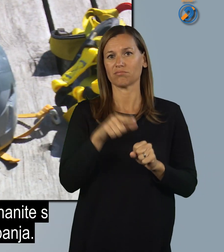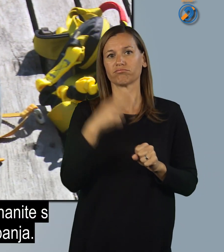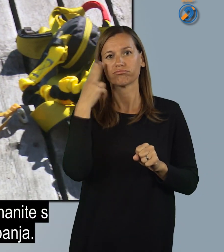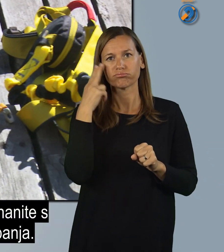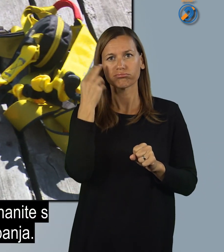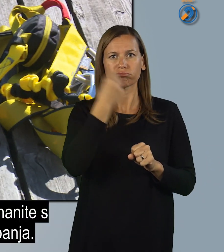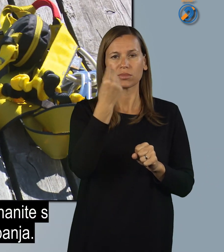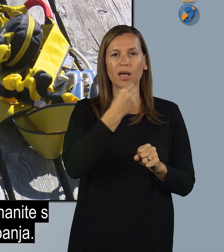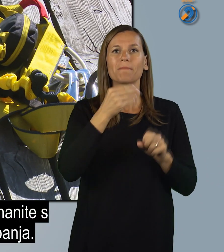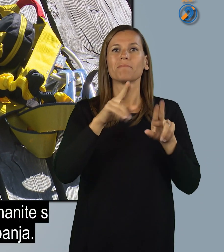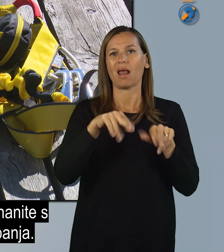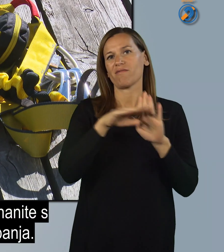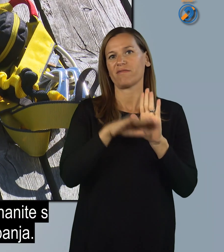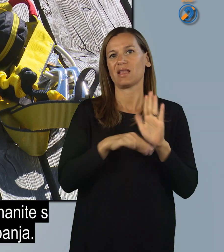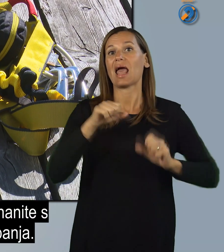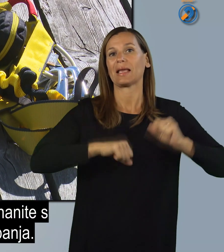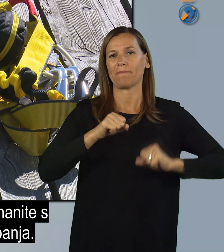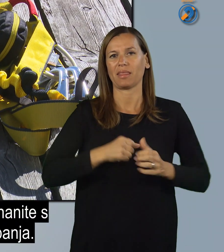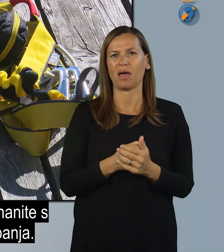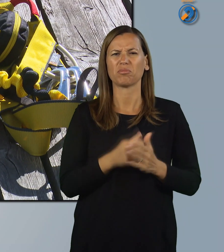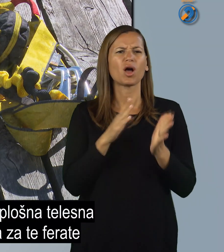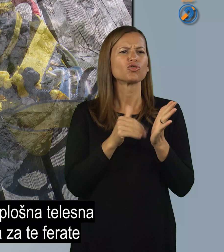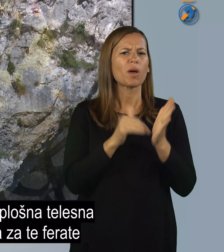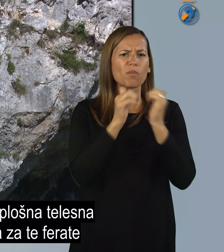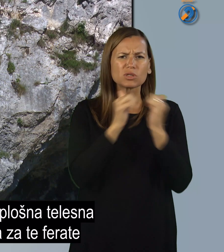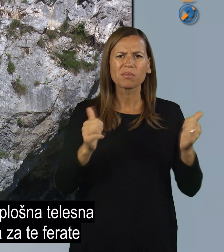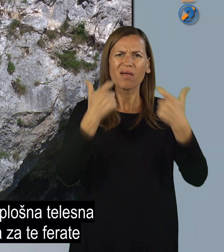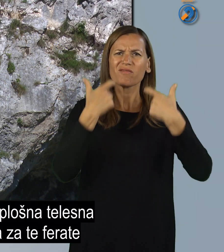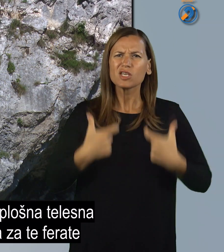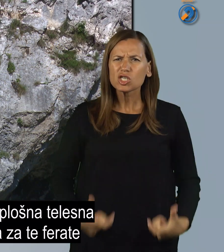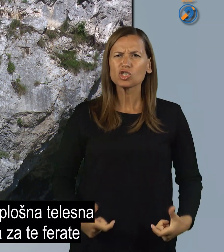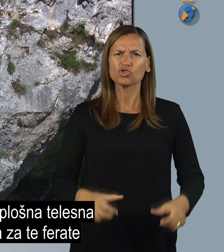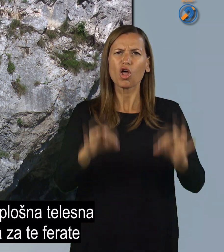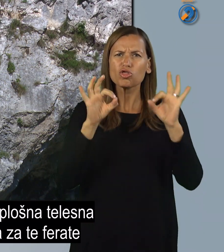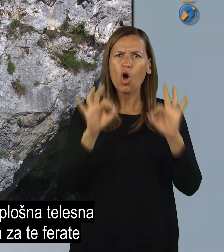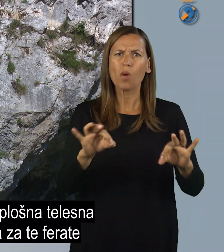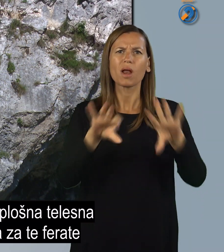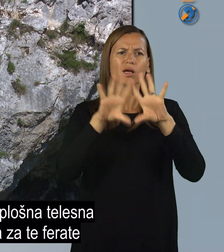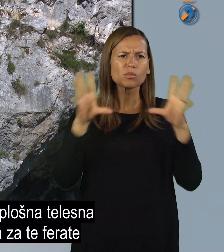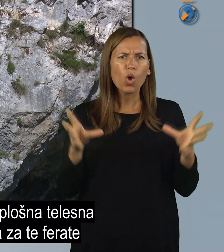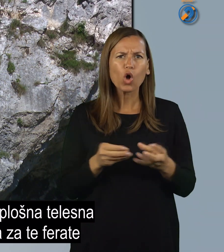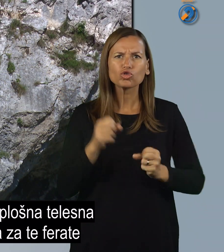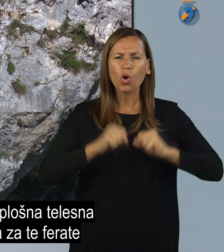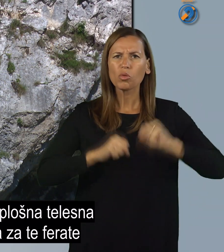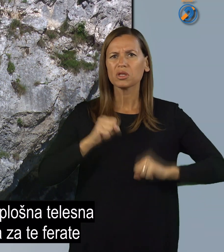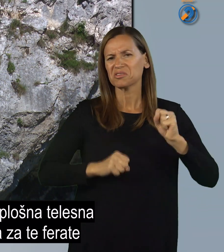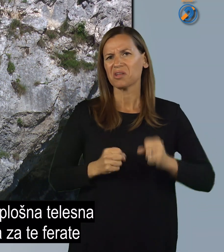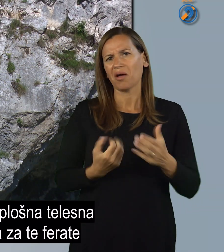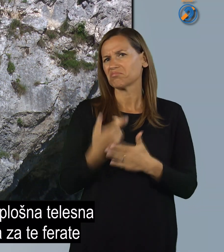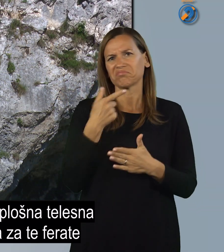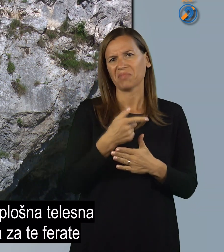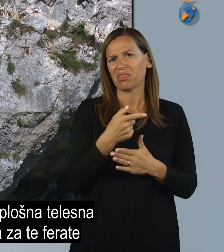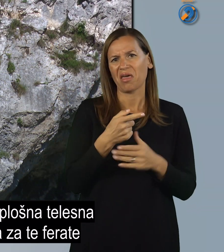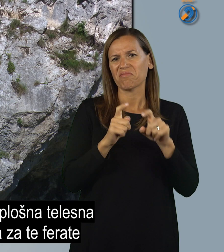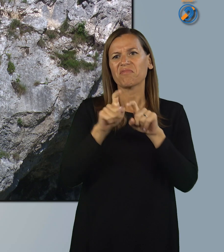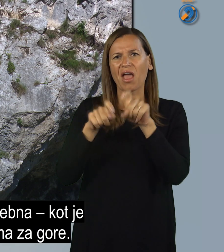z pravili gibanja. Neka fizična, zelo dobra splošna kondicija pa za